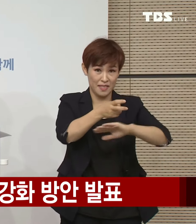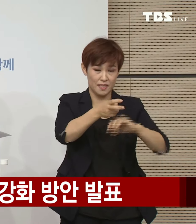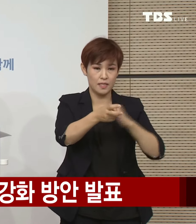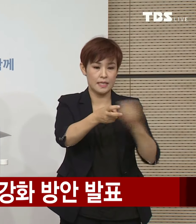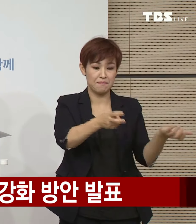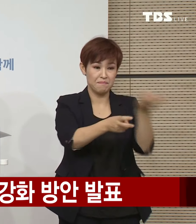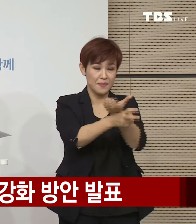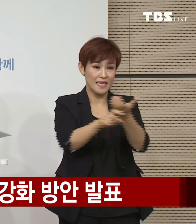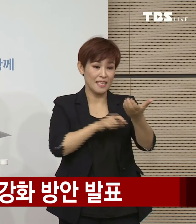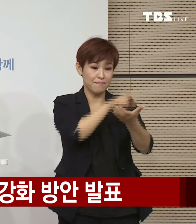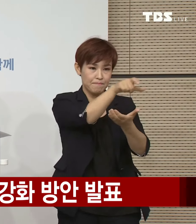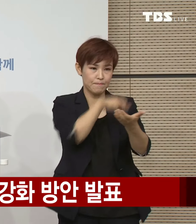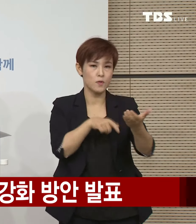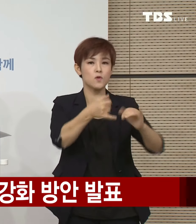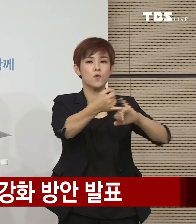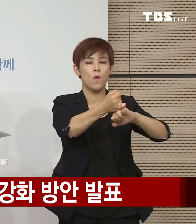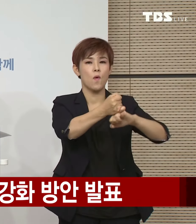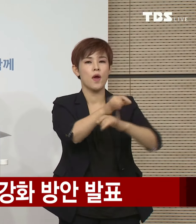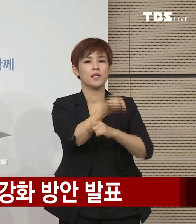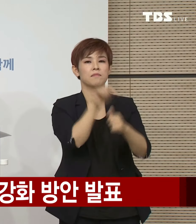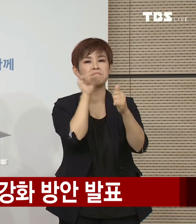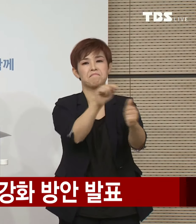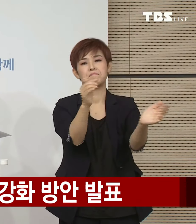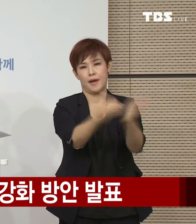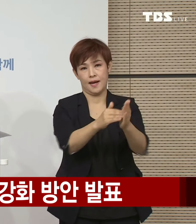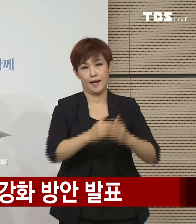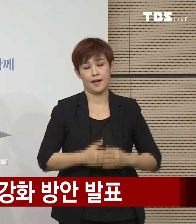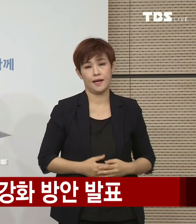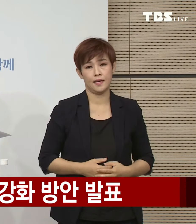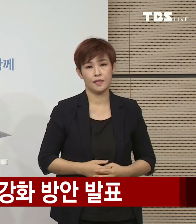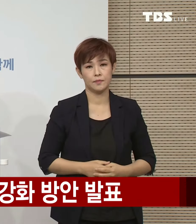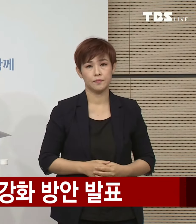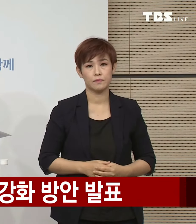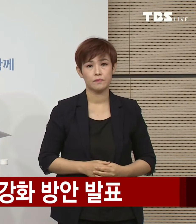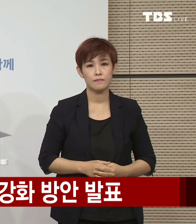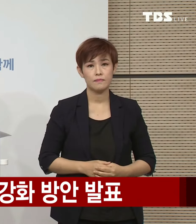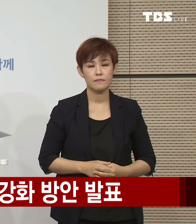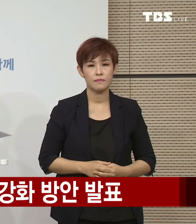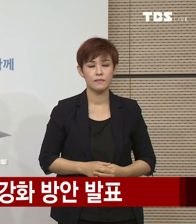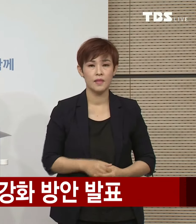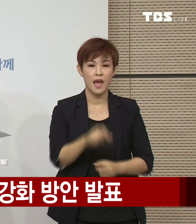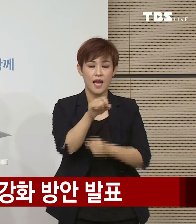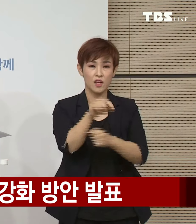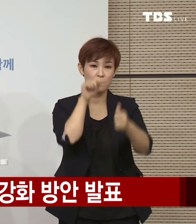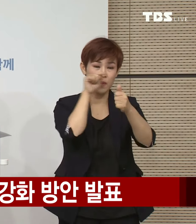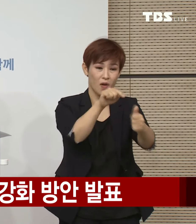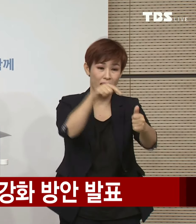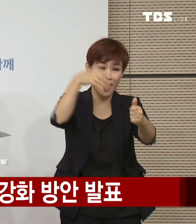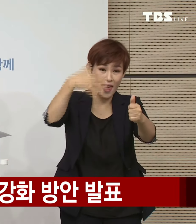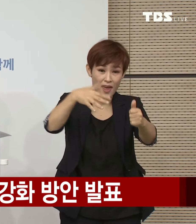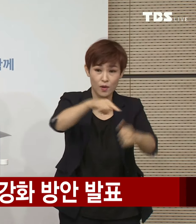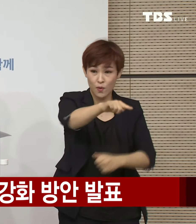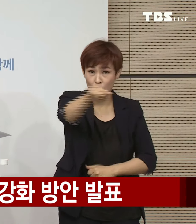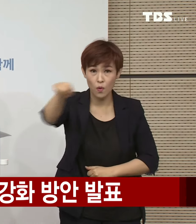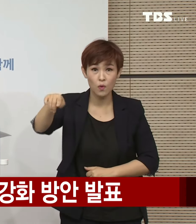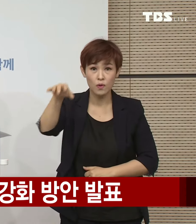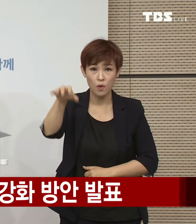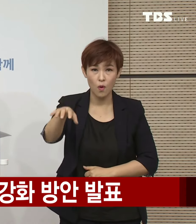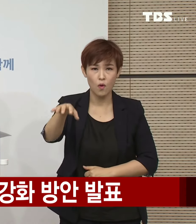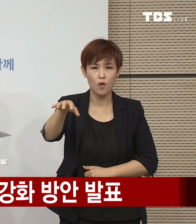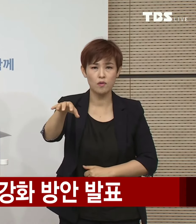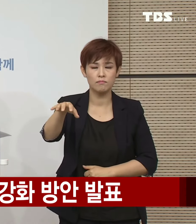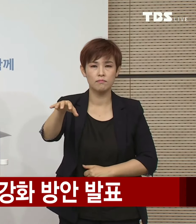명부를 작성하도록 행정명령하였습니다. 아직 행정명령을 발령하지 않는 지자체에 대해서는